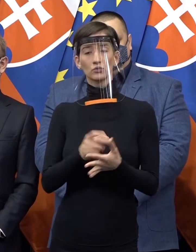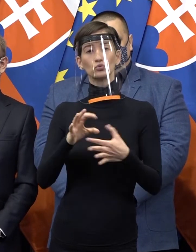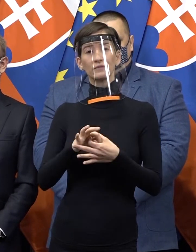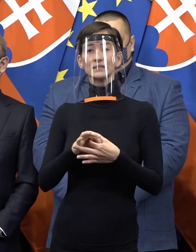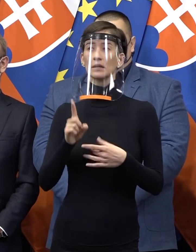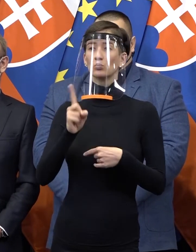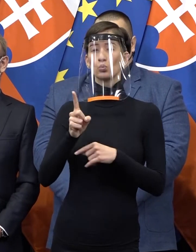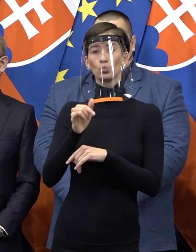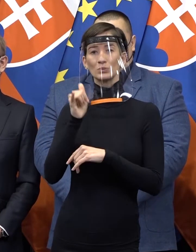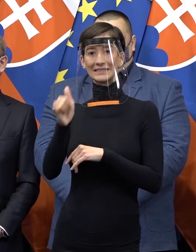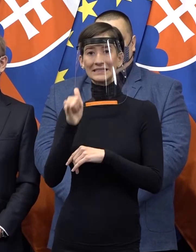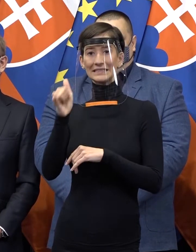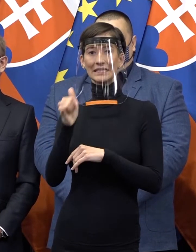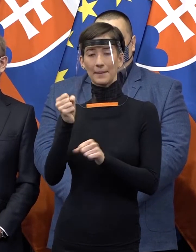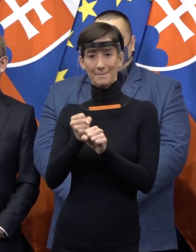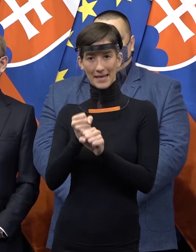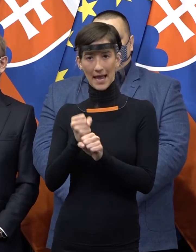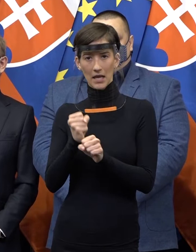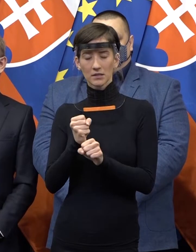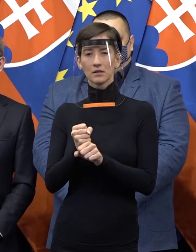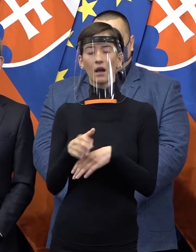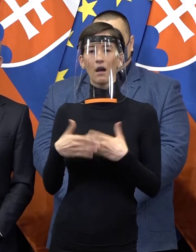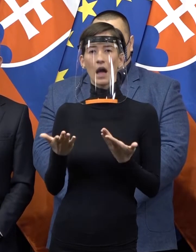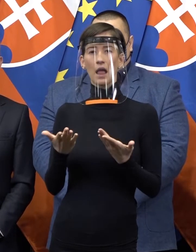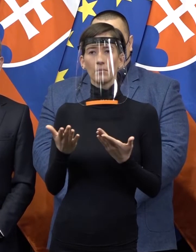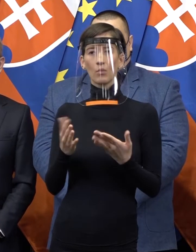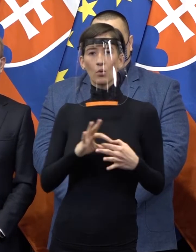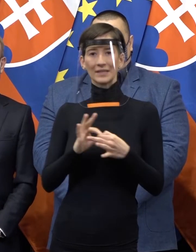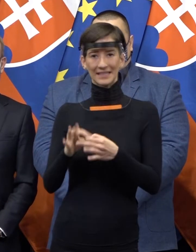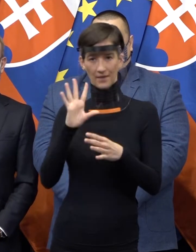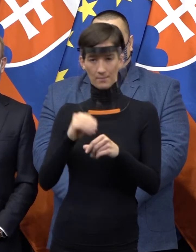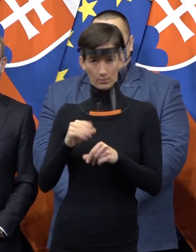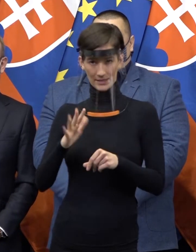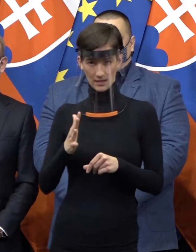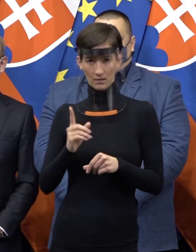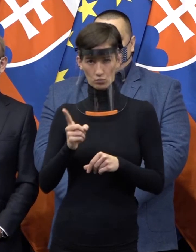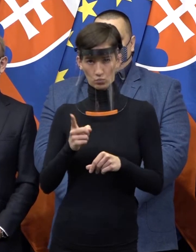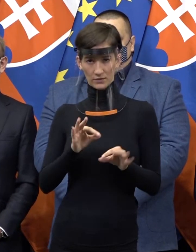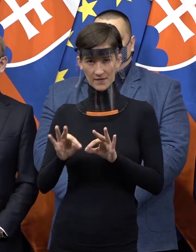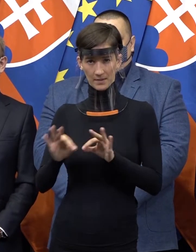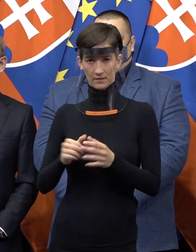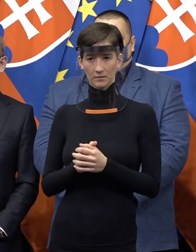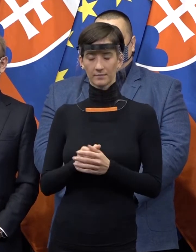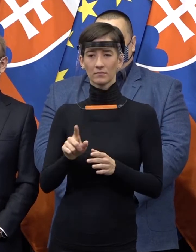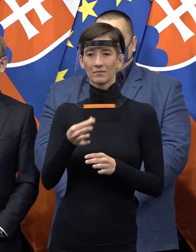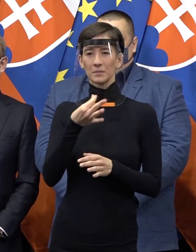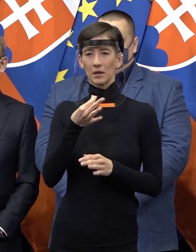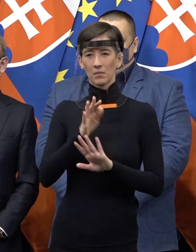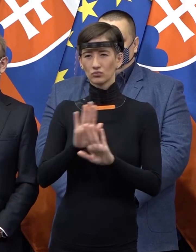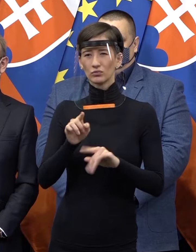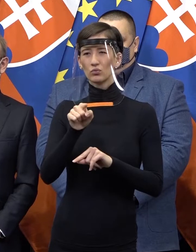ak napríklad žijú v hlavnom meste, ale nemajú tu trvalý pobyt? Prepáčte, predmetom dnešného stretnutia s odborníkmi neboli tie